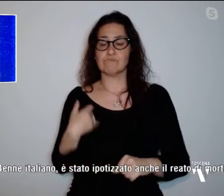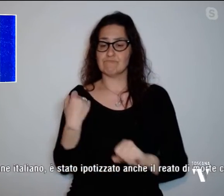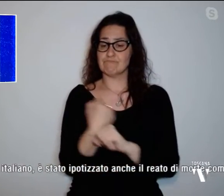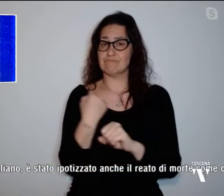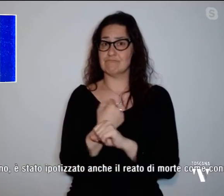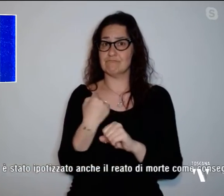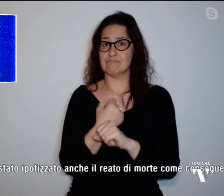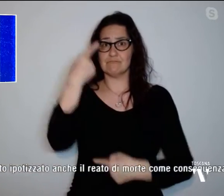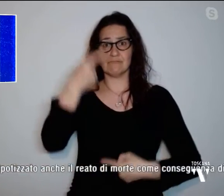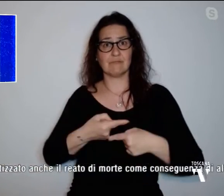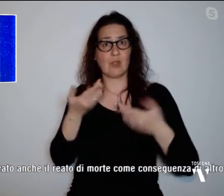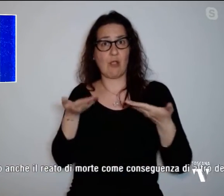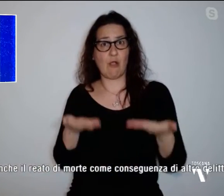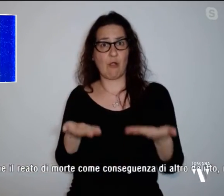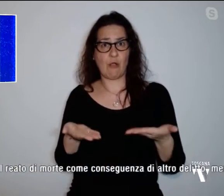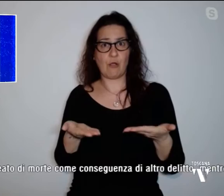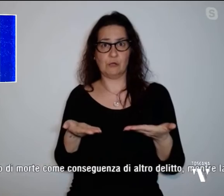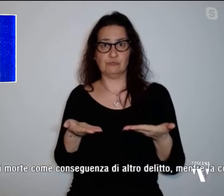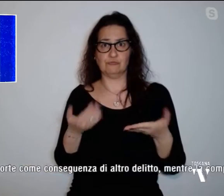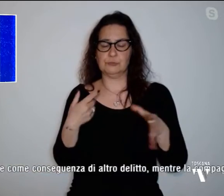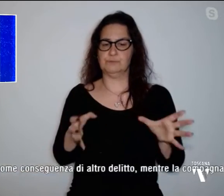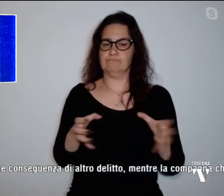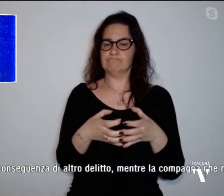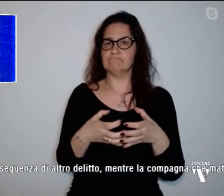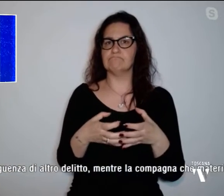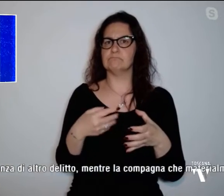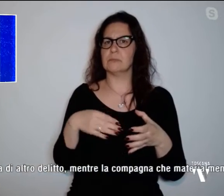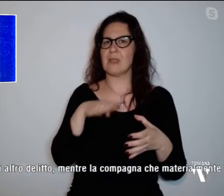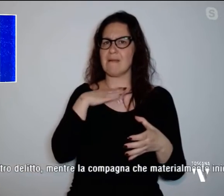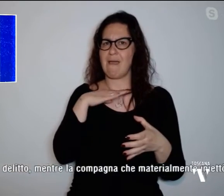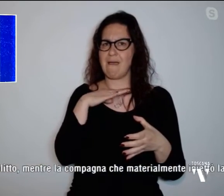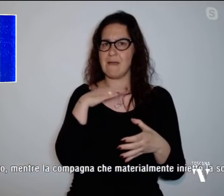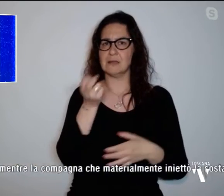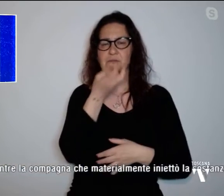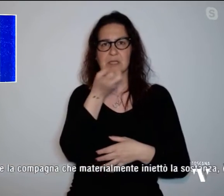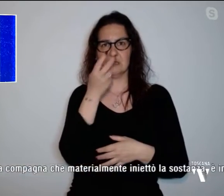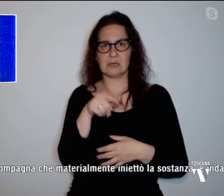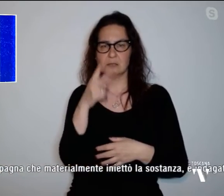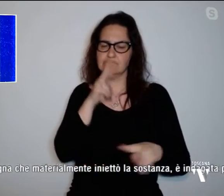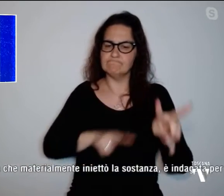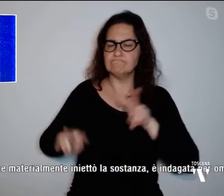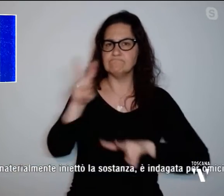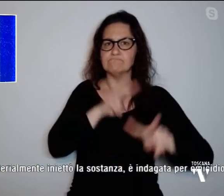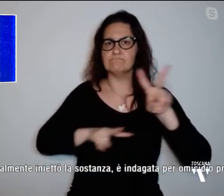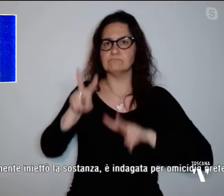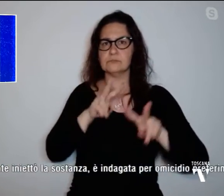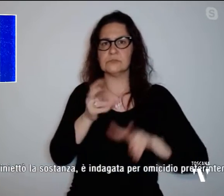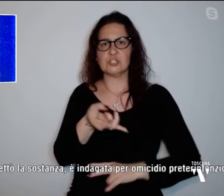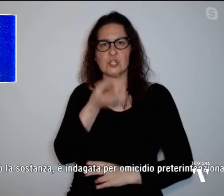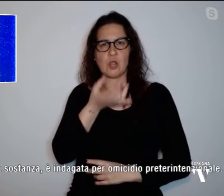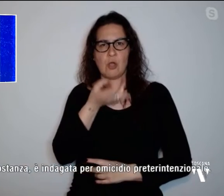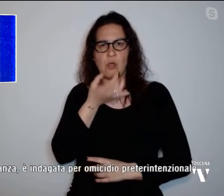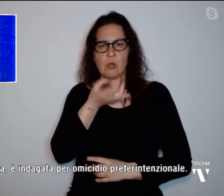svolta con il supporto delle unità cinofile di Firenze per la ricerca di stupefacenti, sono